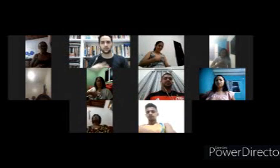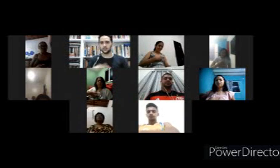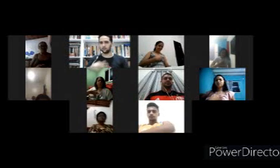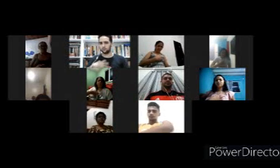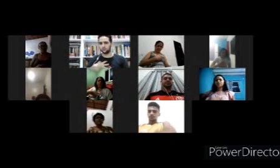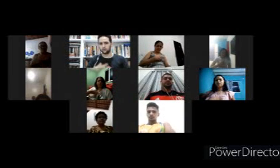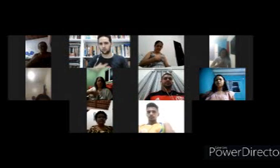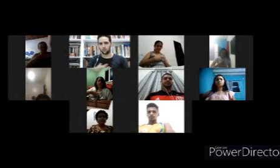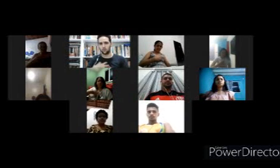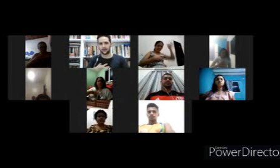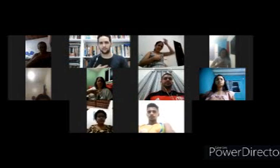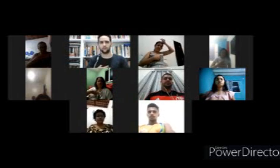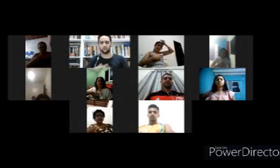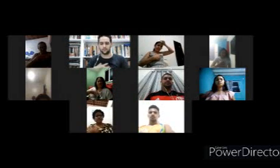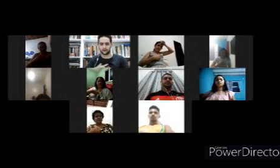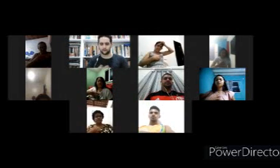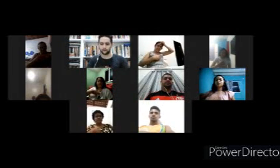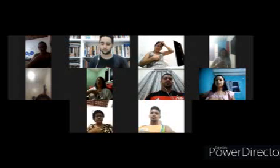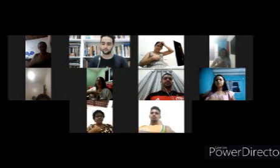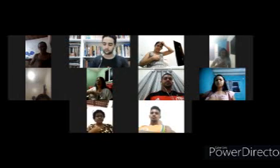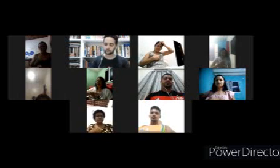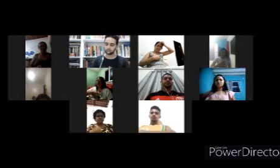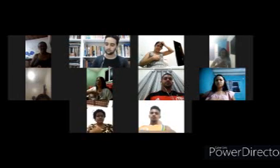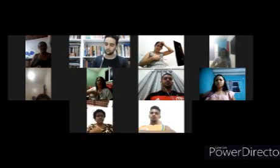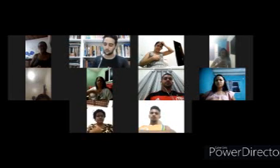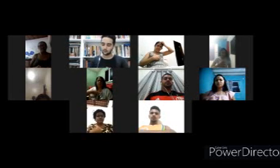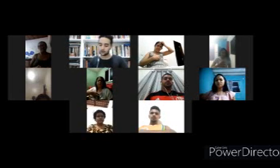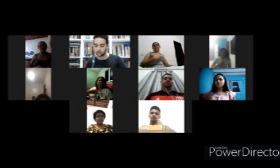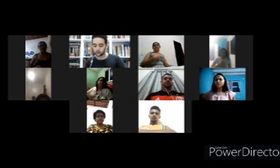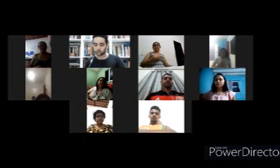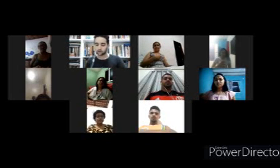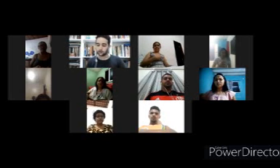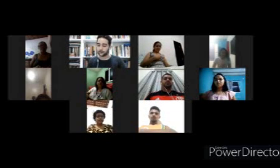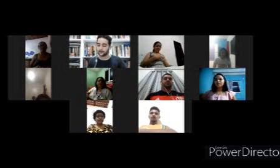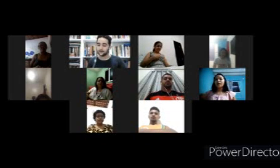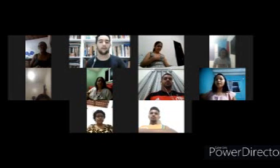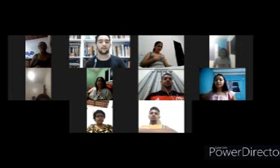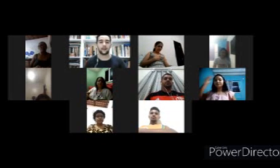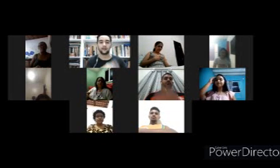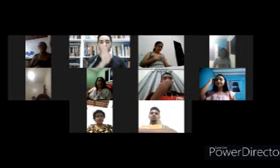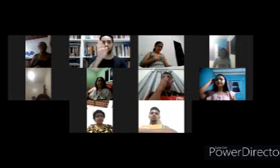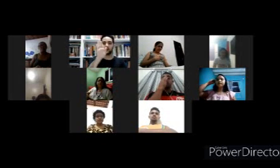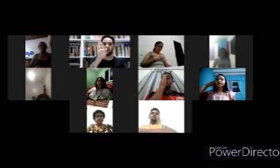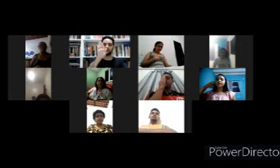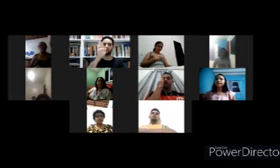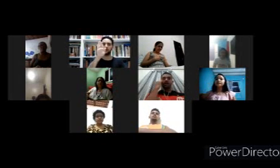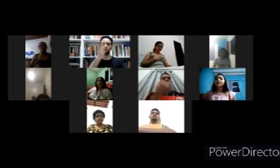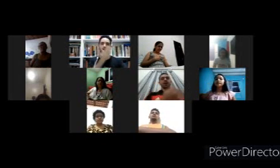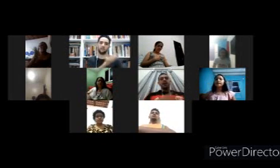grosseiro. Estou com raiva, estou bravo. Amizade, a mesmo sinal de